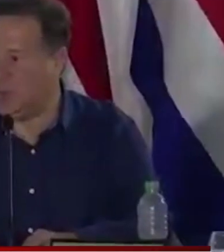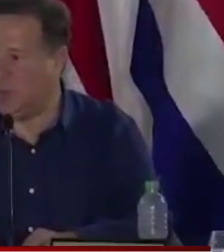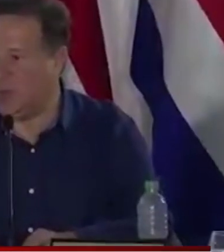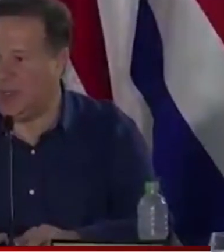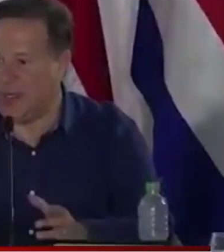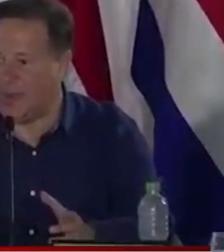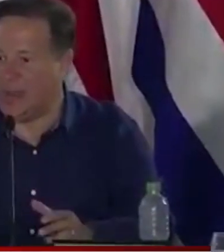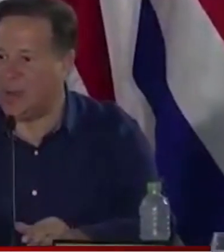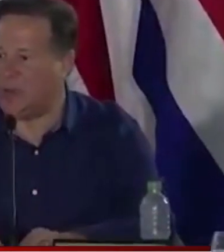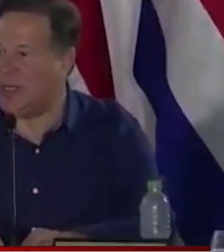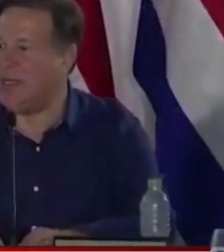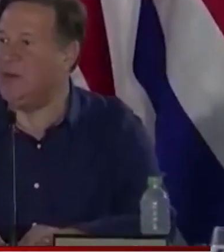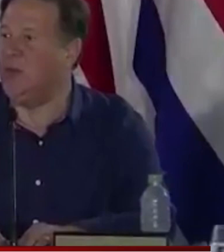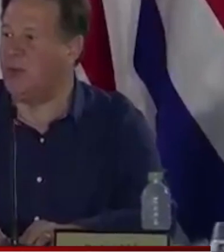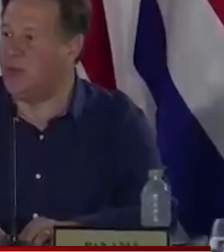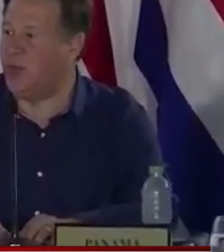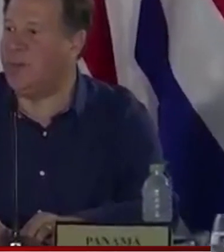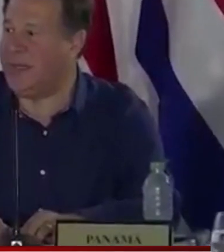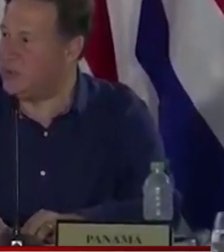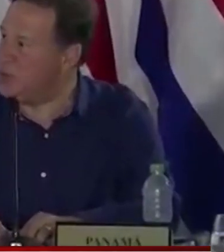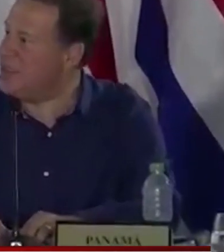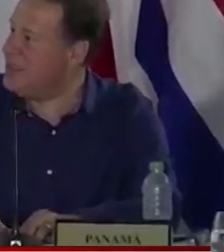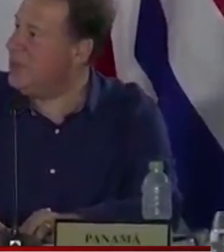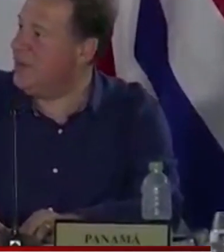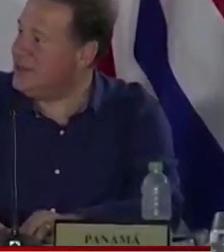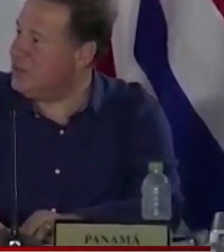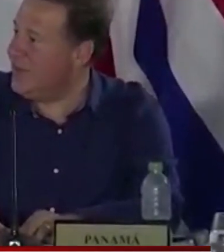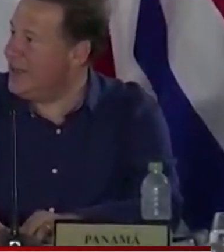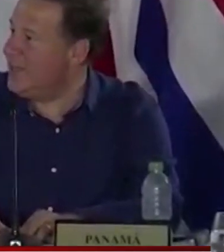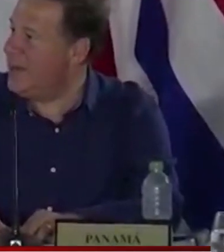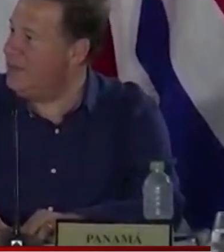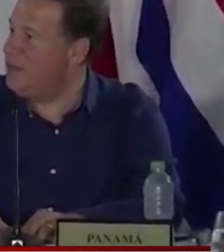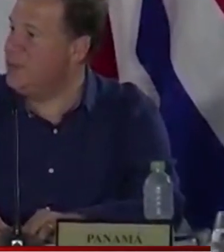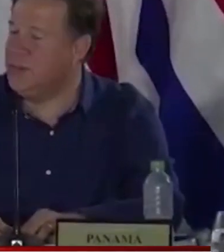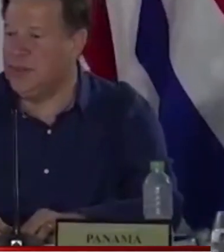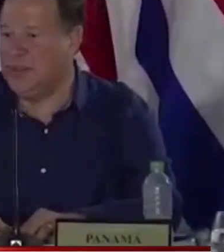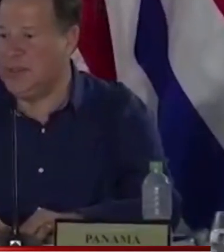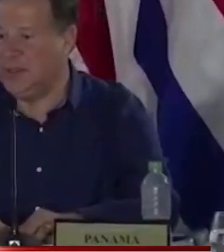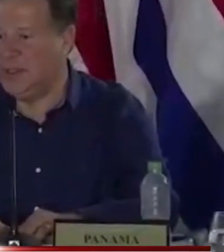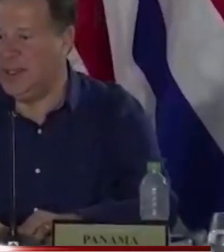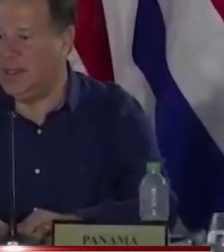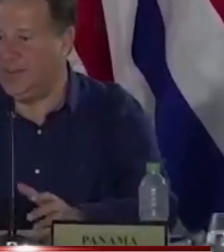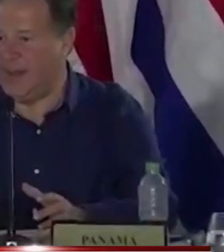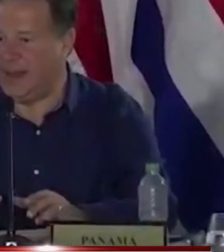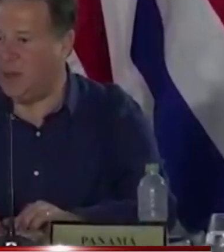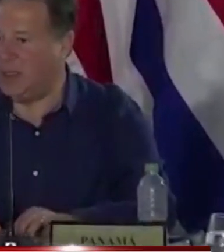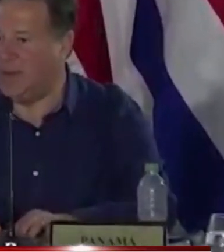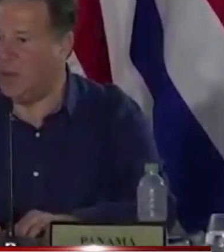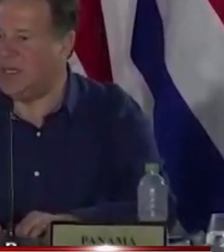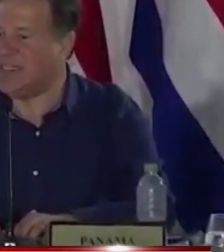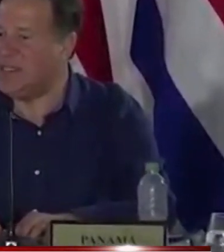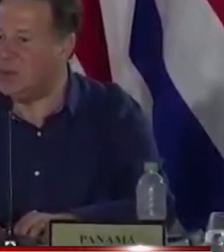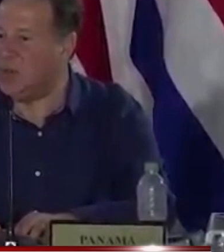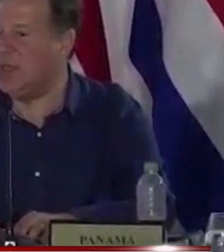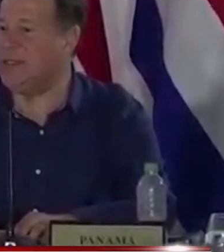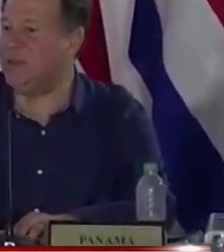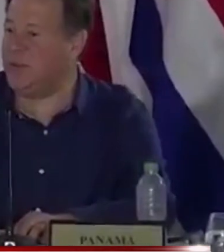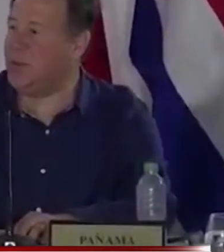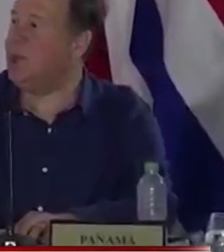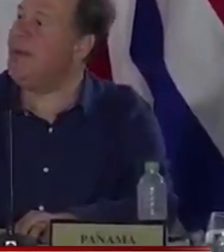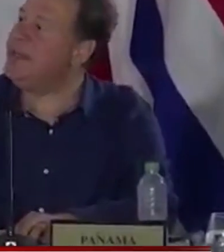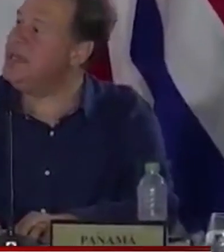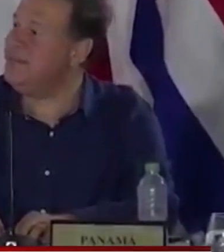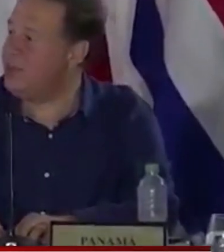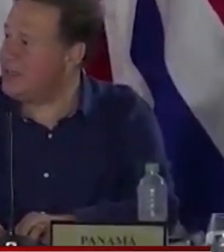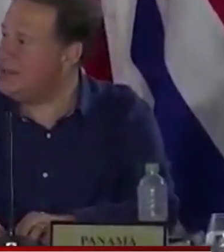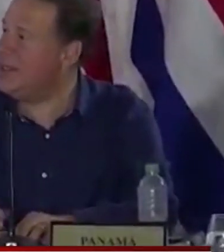sobre todo por el respaldo que Costa Rica dio en los protocolos migratorios que hicimos en el Centroamérica para el flujo, para esta JMJ, que sin duda alguna siento